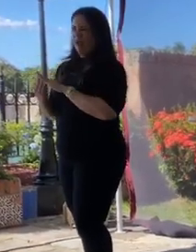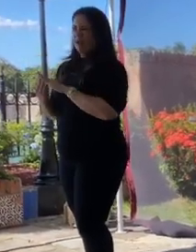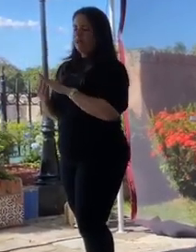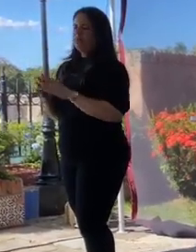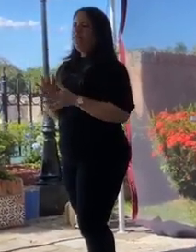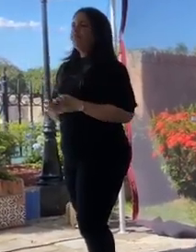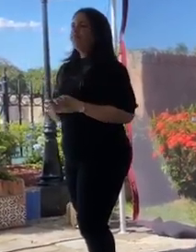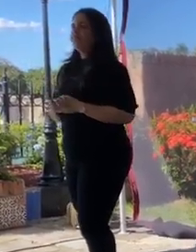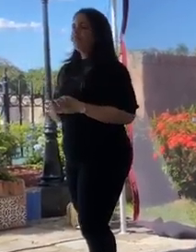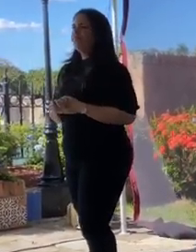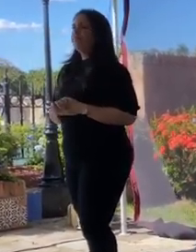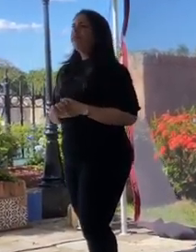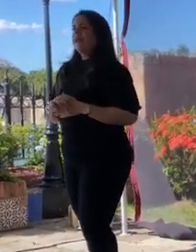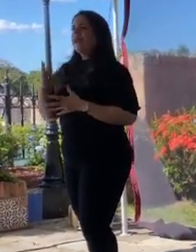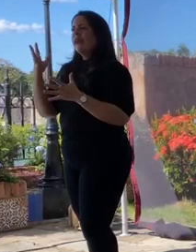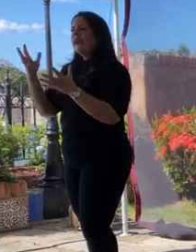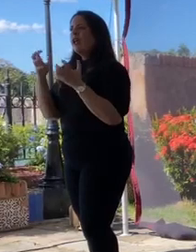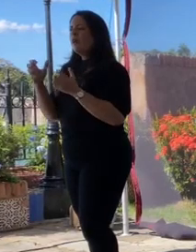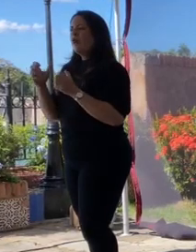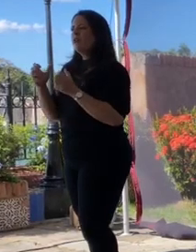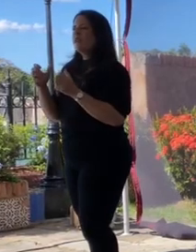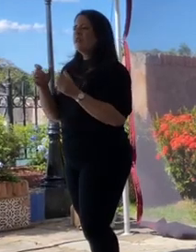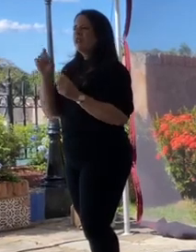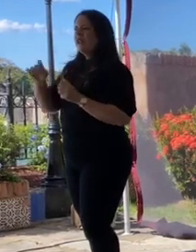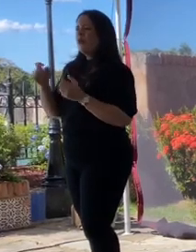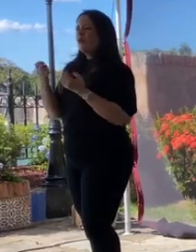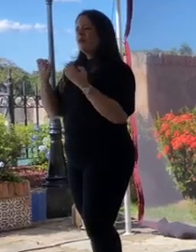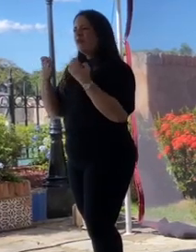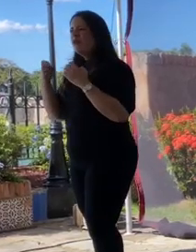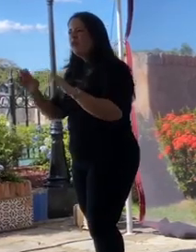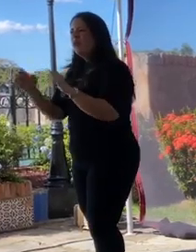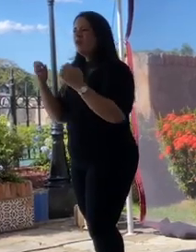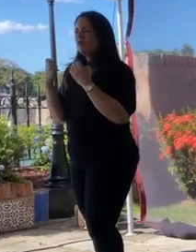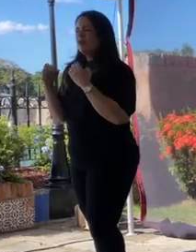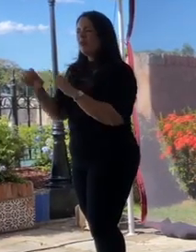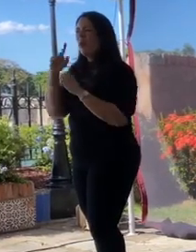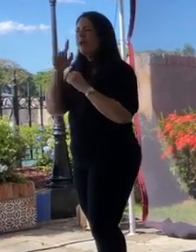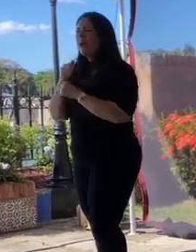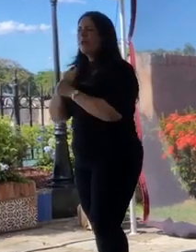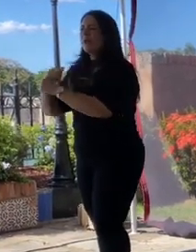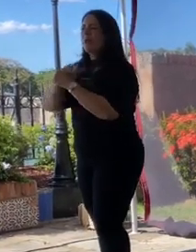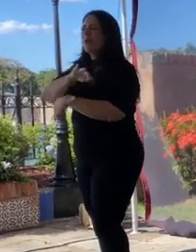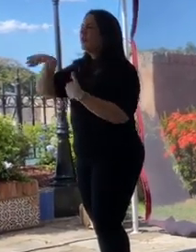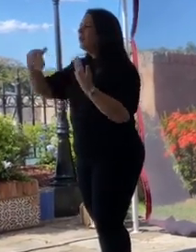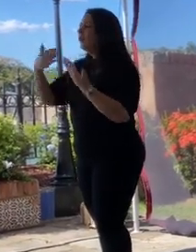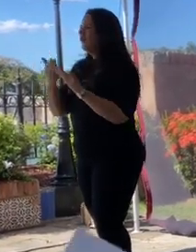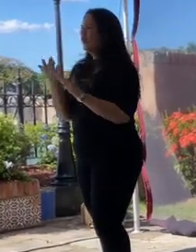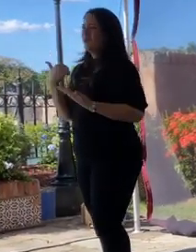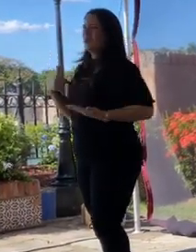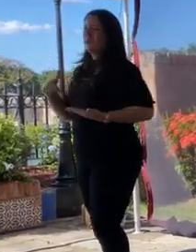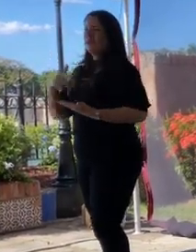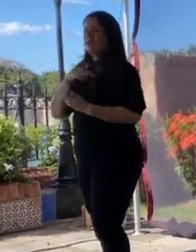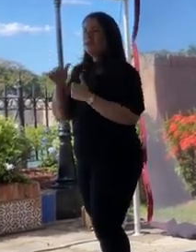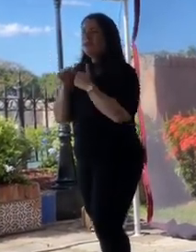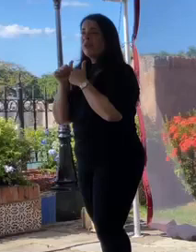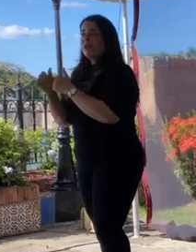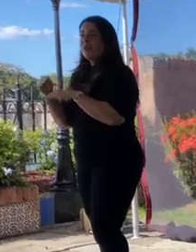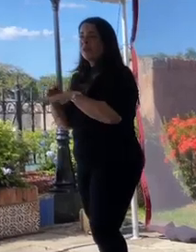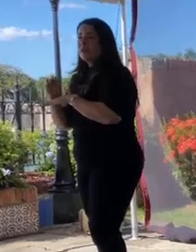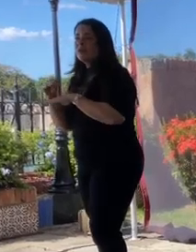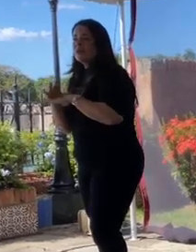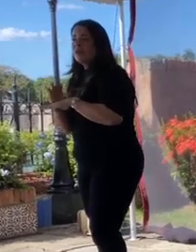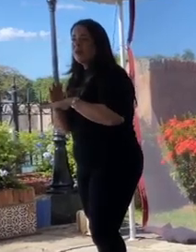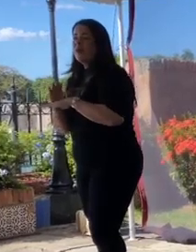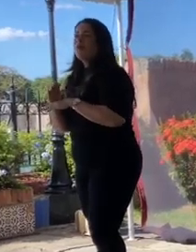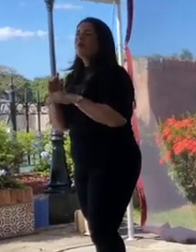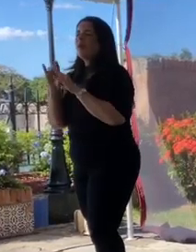Finalmente, tenemos que seguir arreciando nuestros esfuerzos para protegernos todos, siguiendo las